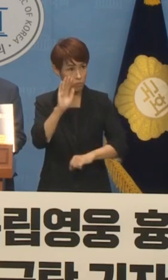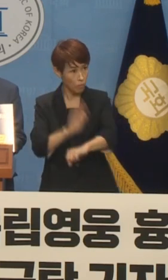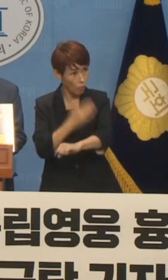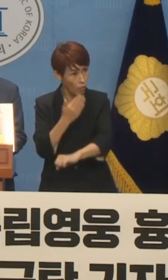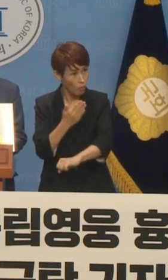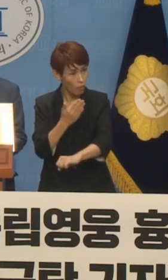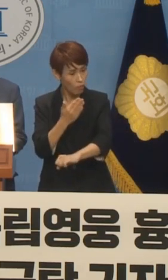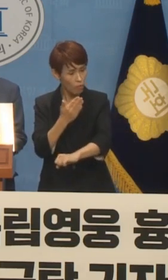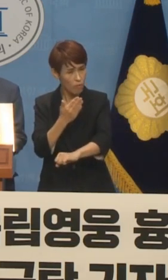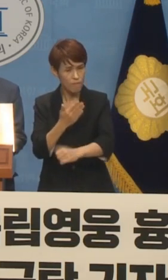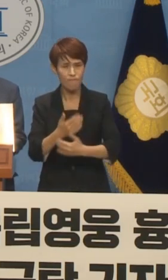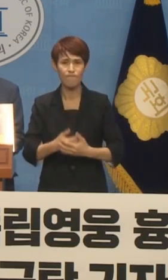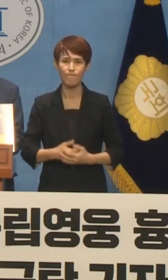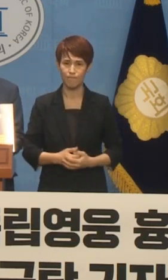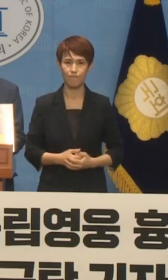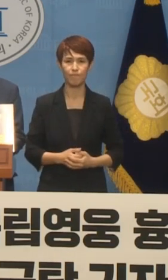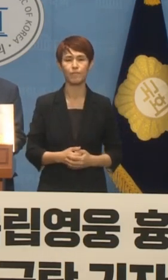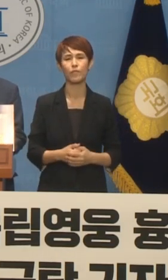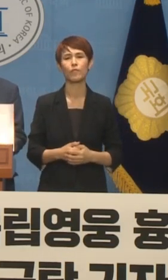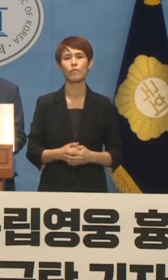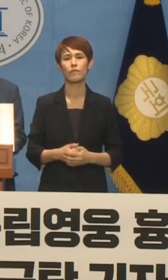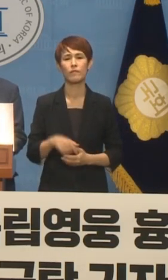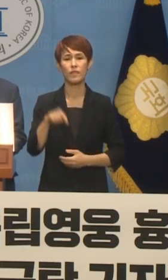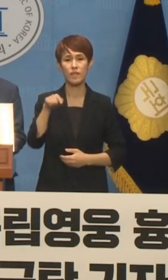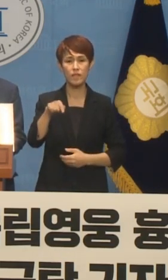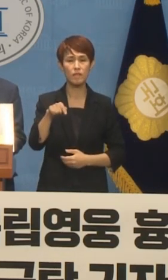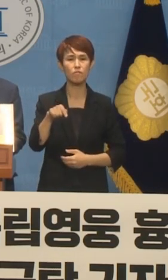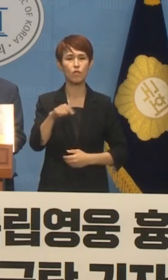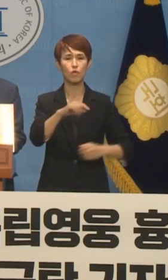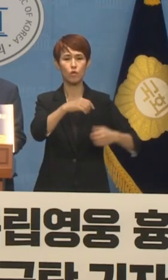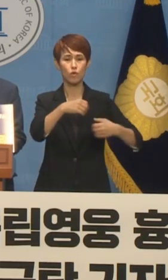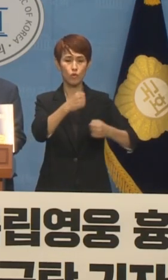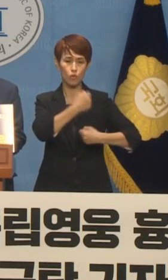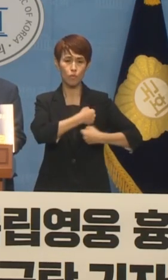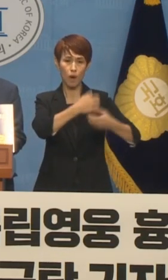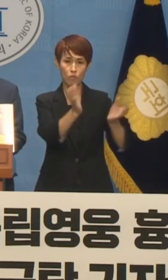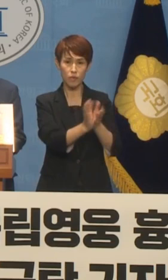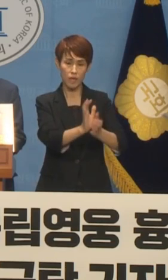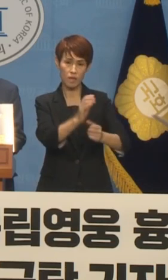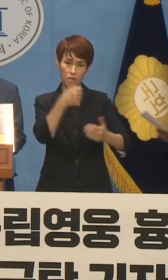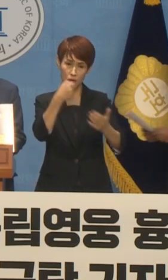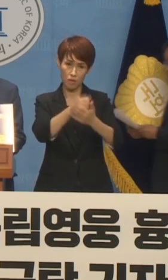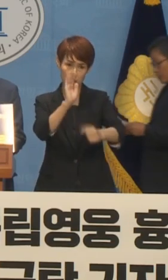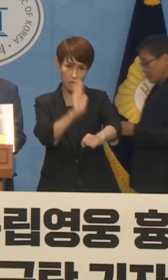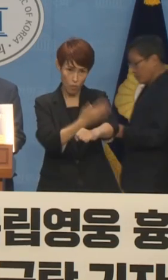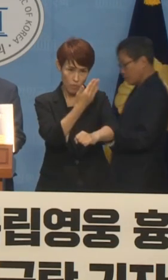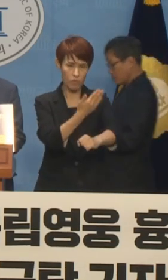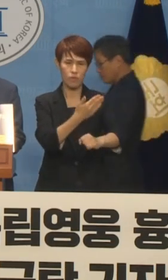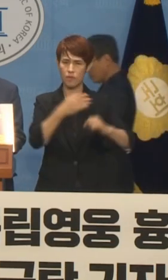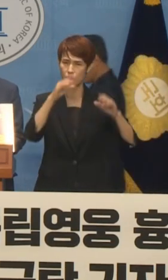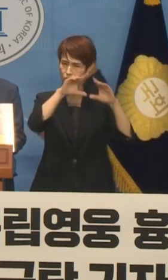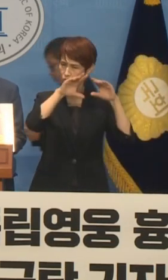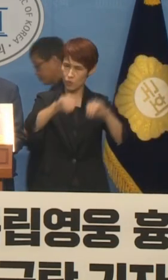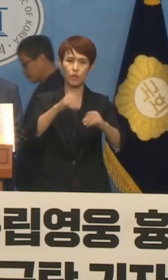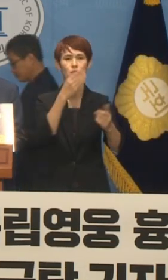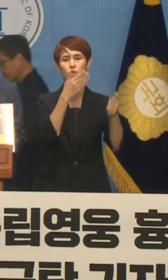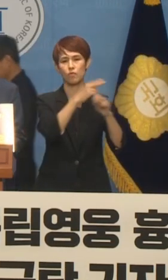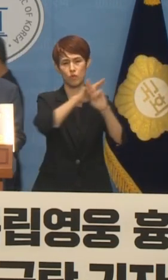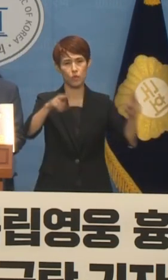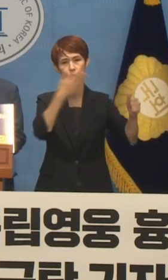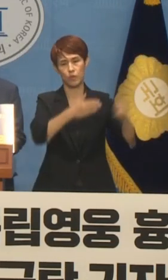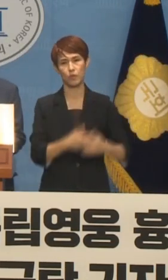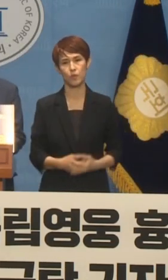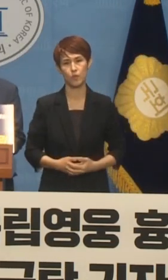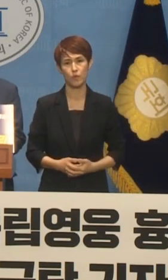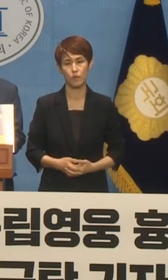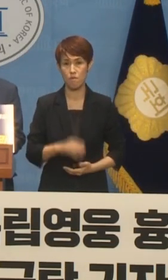지금이라도 육군사관학교 국방부의 잘못된 결정 바로 취소하십시오. 그렇지 않으면 지금보다